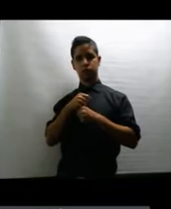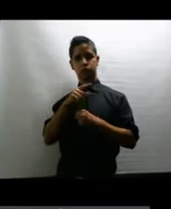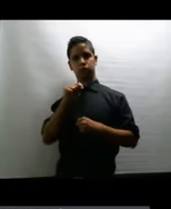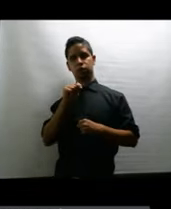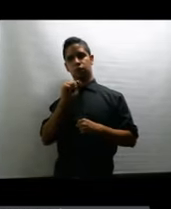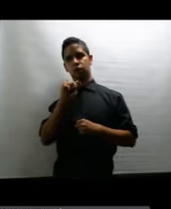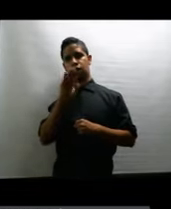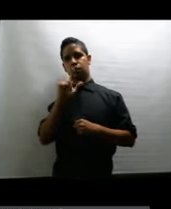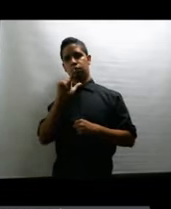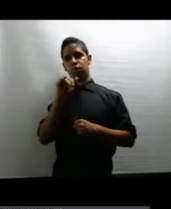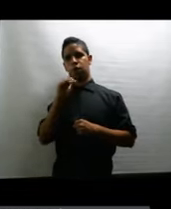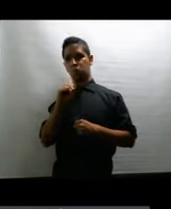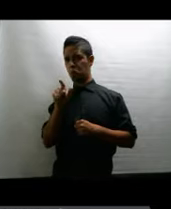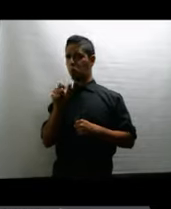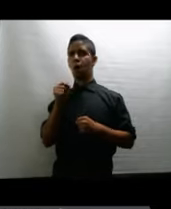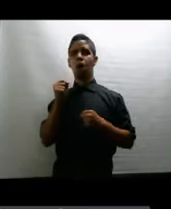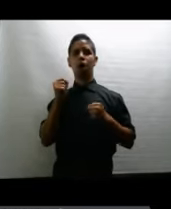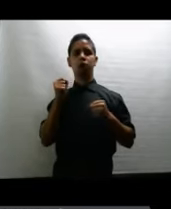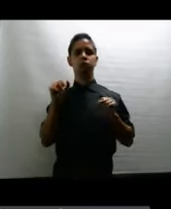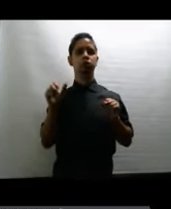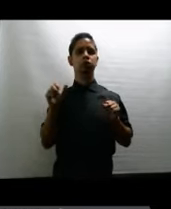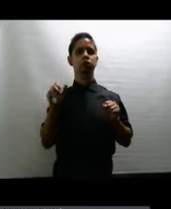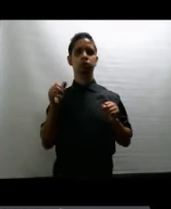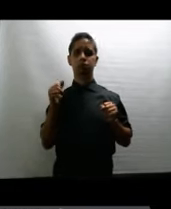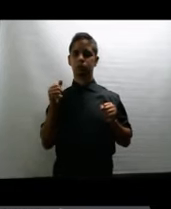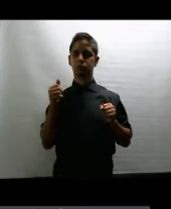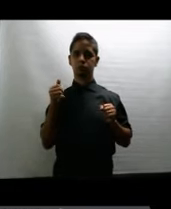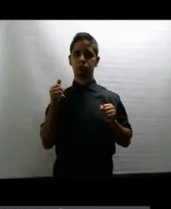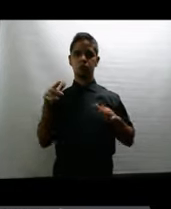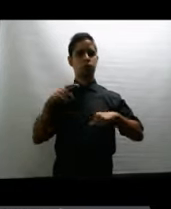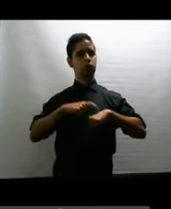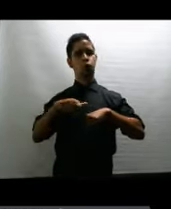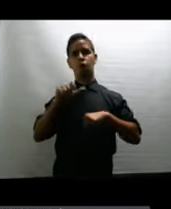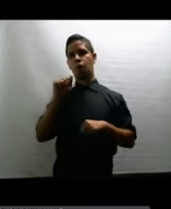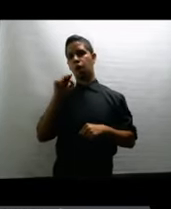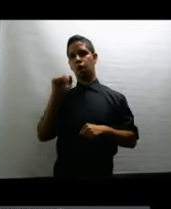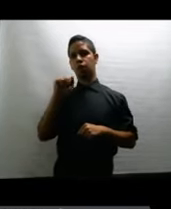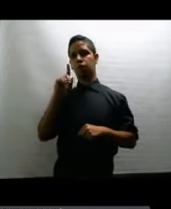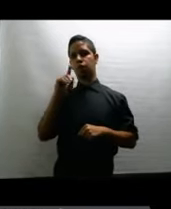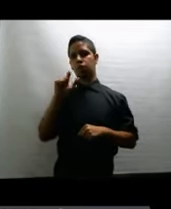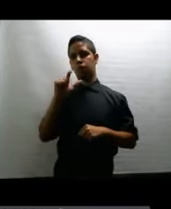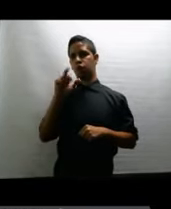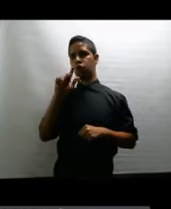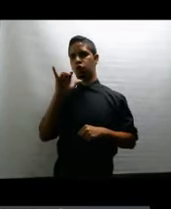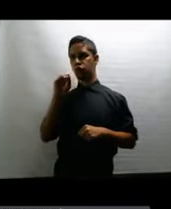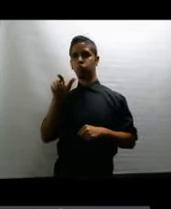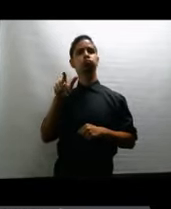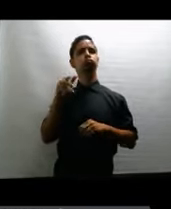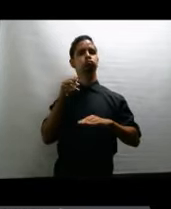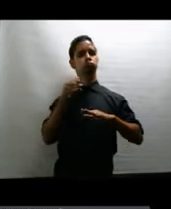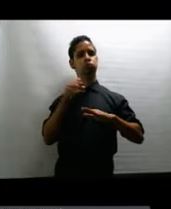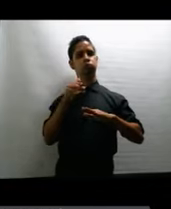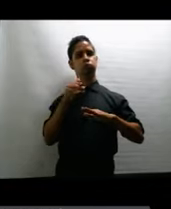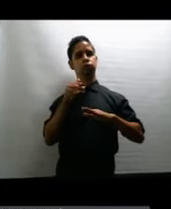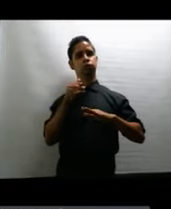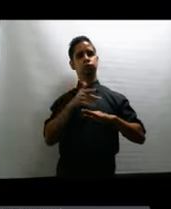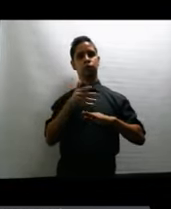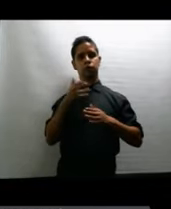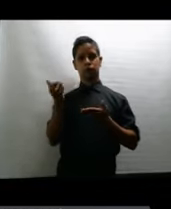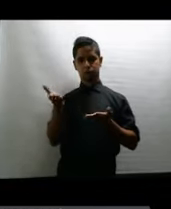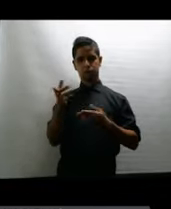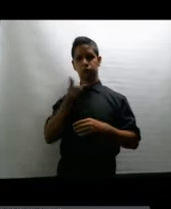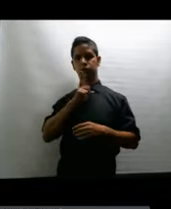Bueno, ¿sí? Sí, que ahí cada rato canta esta nena. Exacto. Sí. Y entonces, que sé que ha venido por aquí, creo.